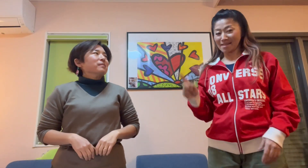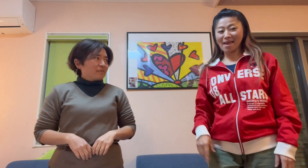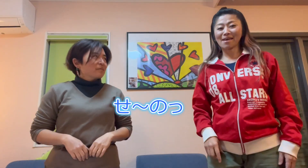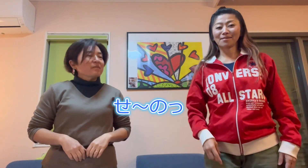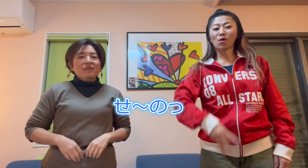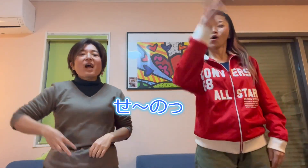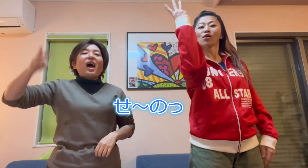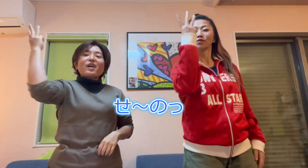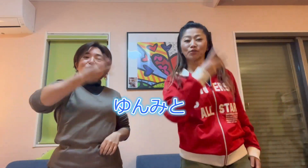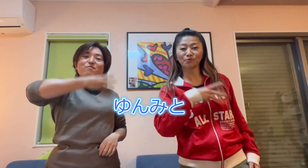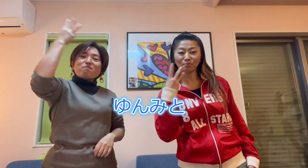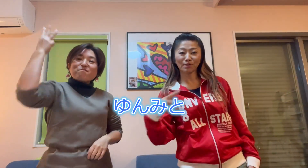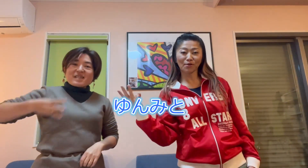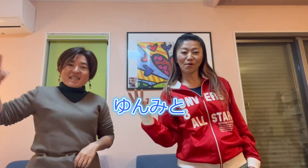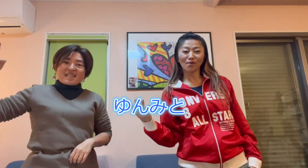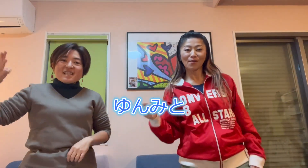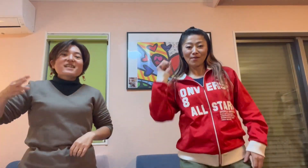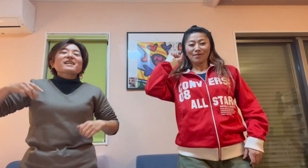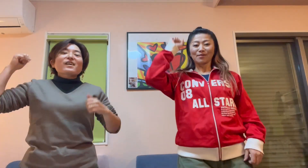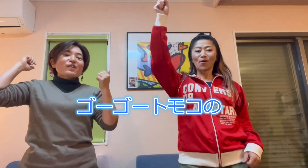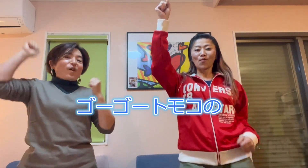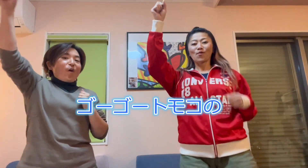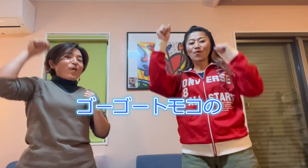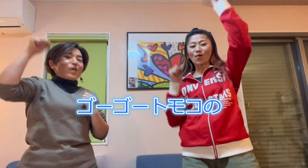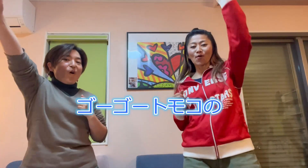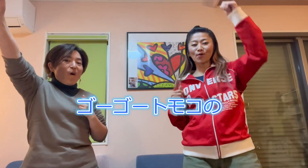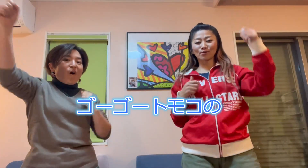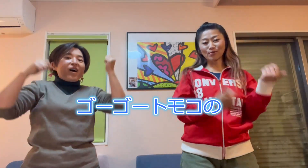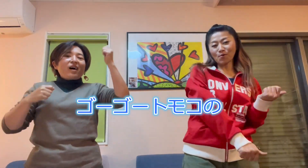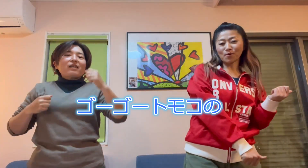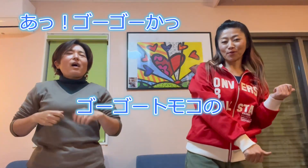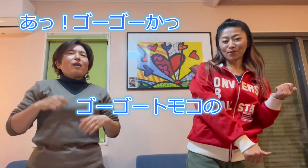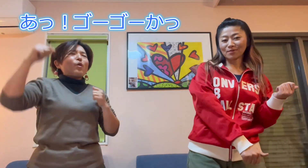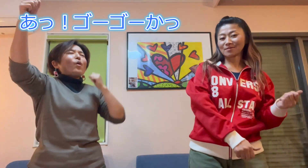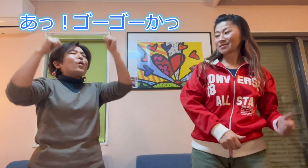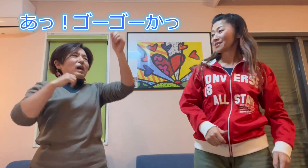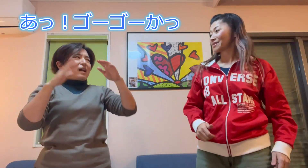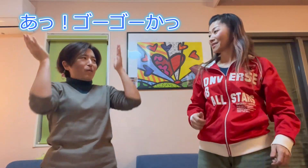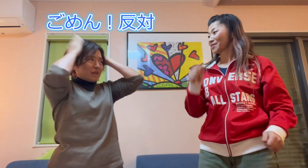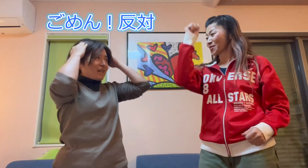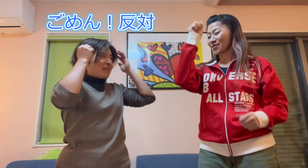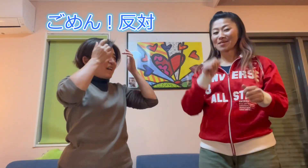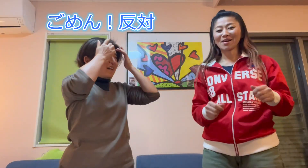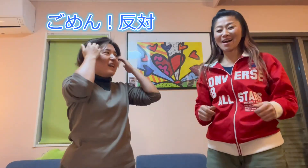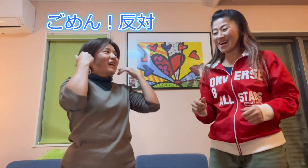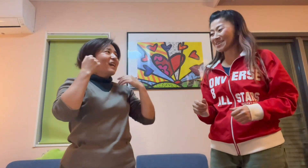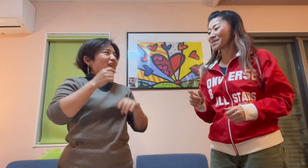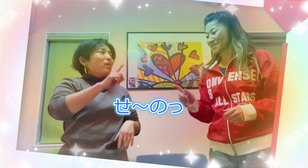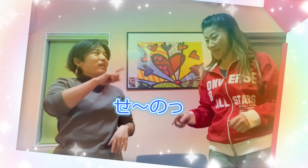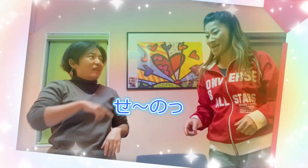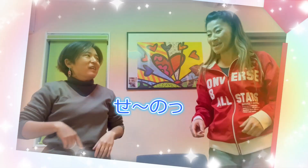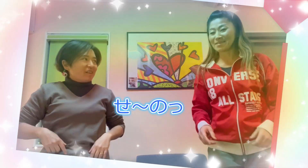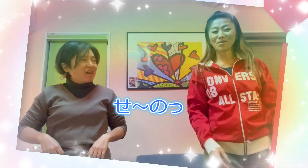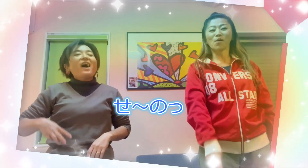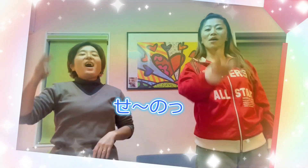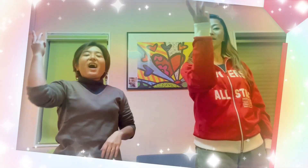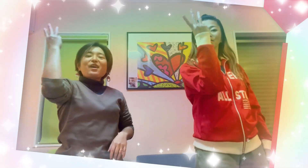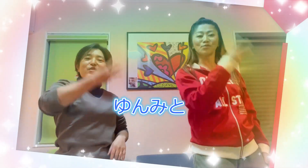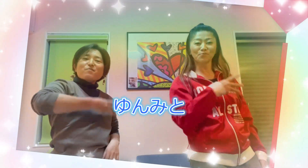せーの、 ゆみとゴーゴーともこです。 あ、方法が分かんない。 せーの、ゆみ